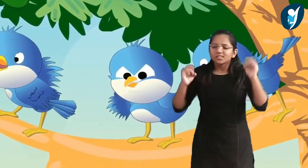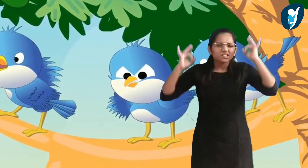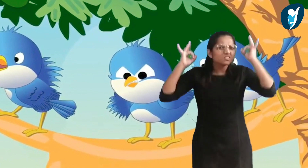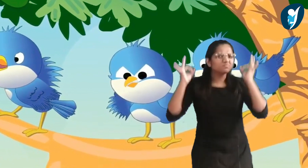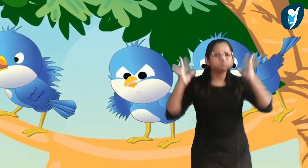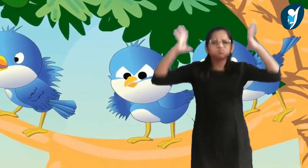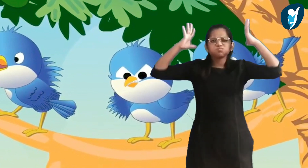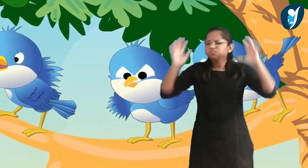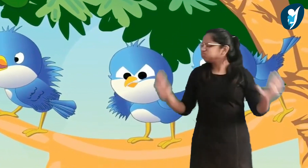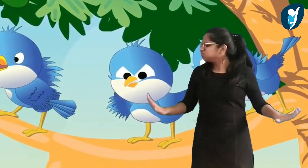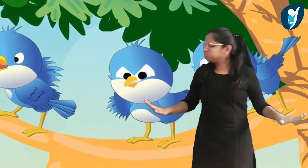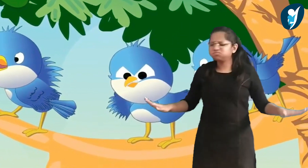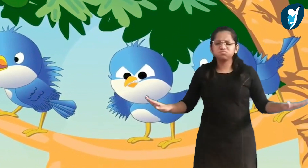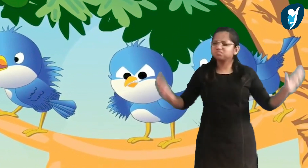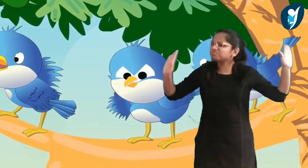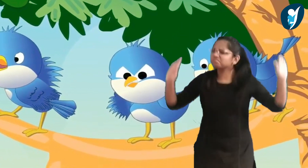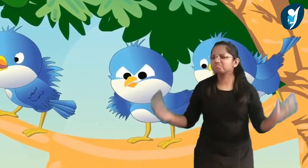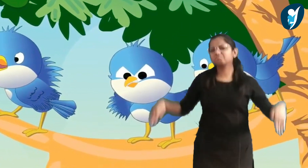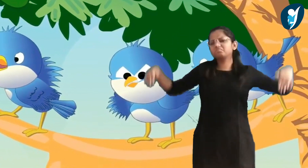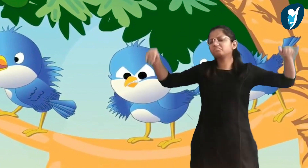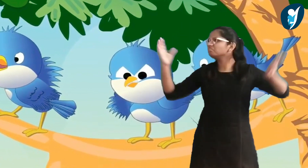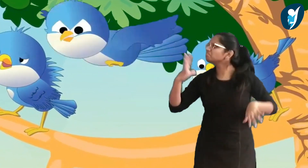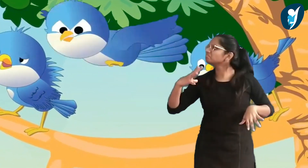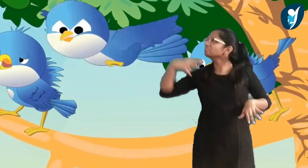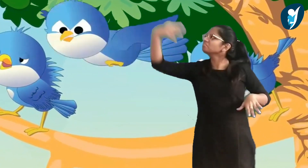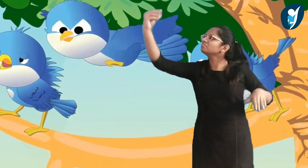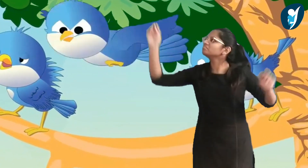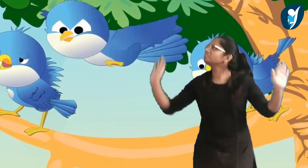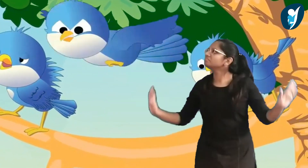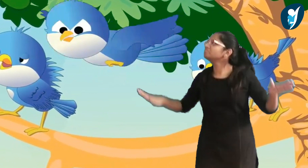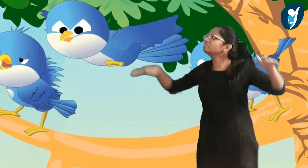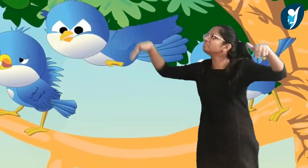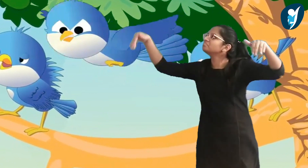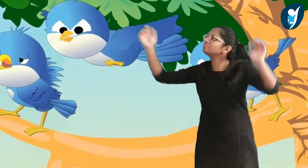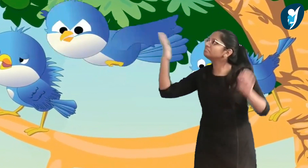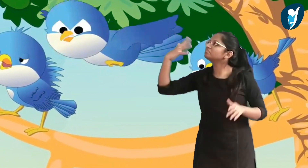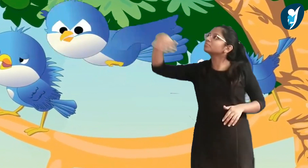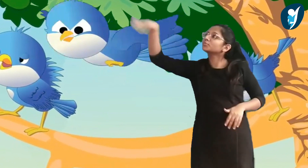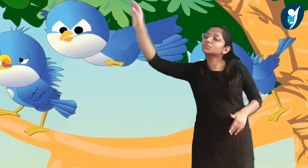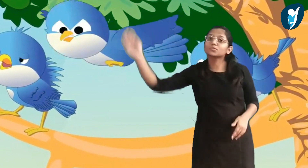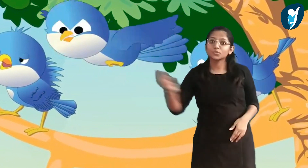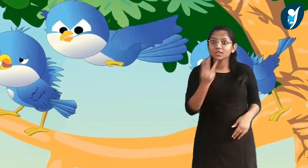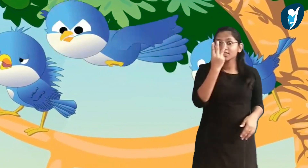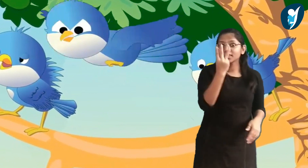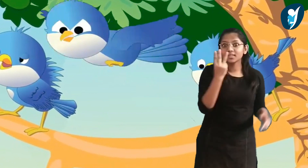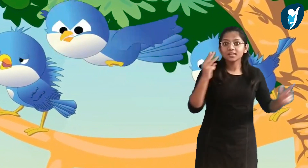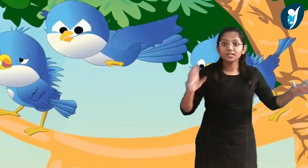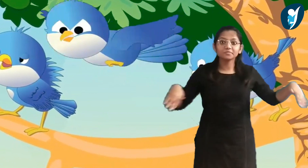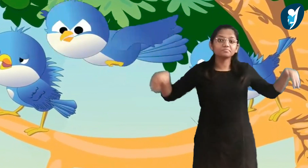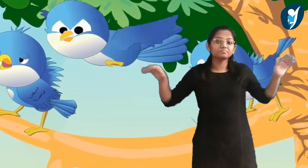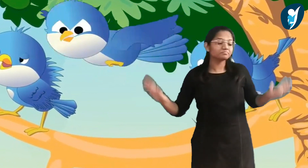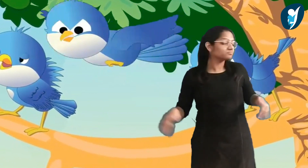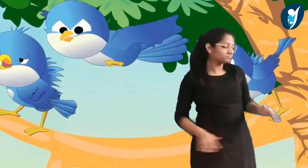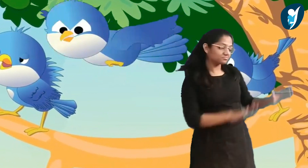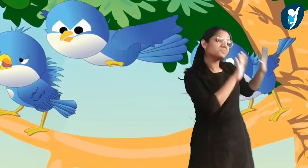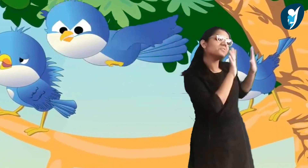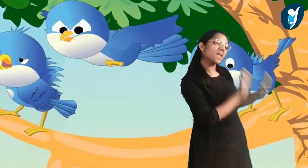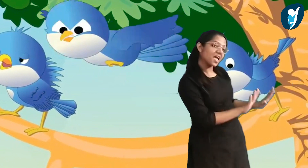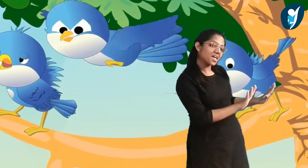अब 3 रह गई हैं। एक गुस्से में फुर हो गई, अब 3 रह गई